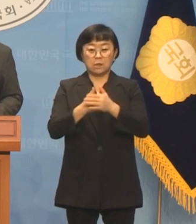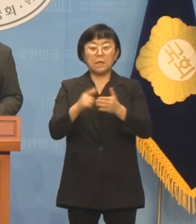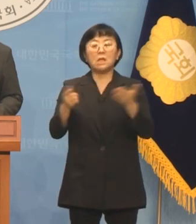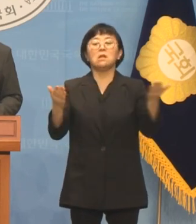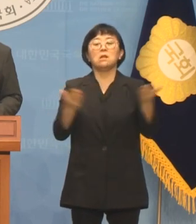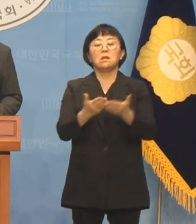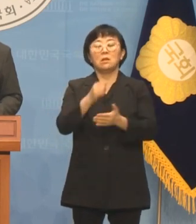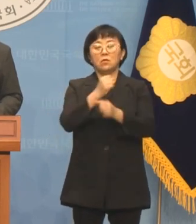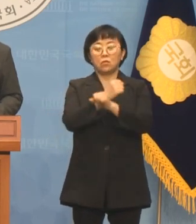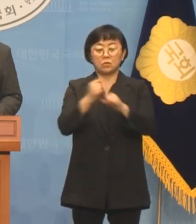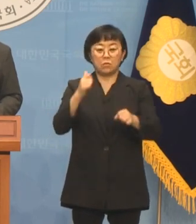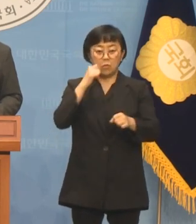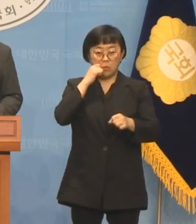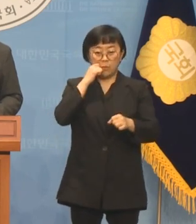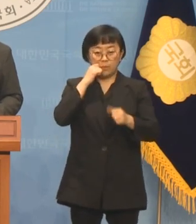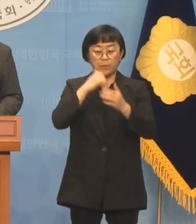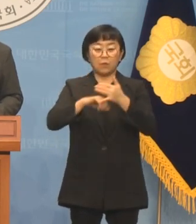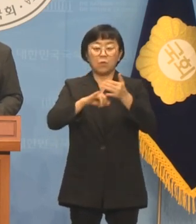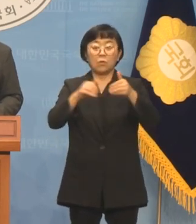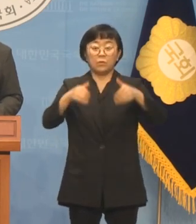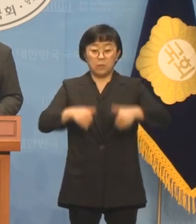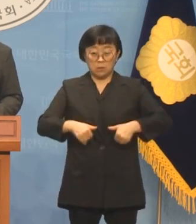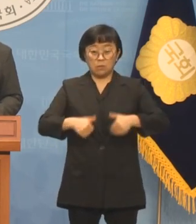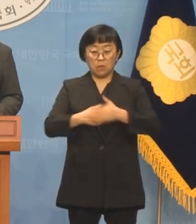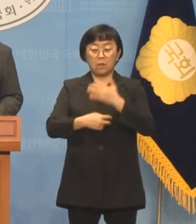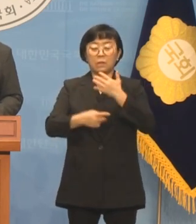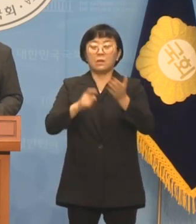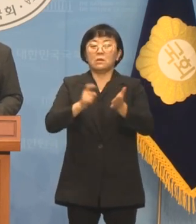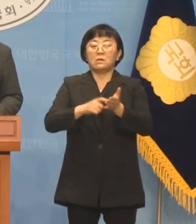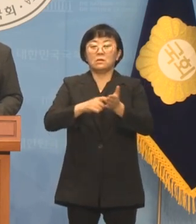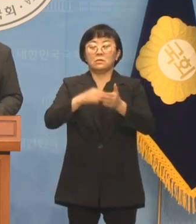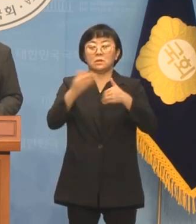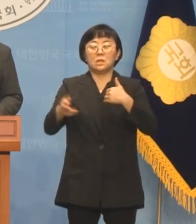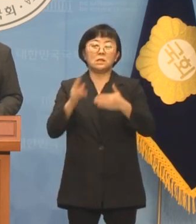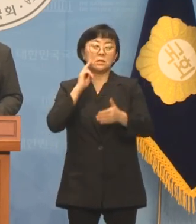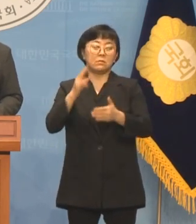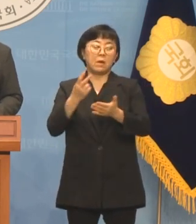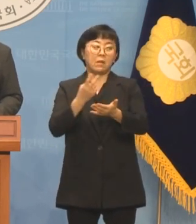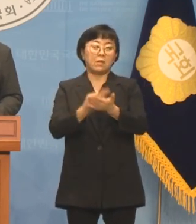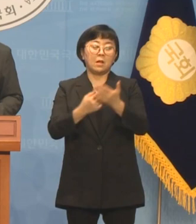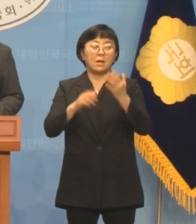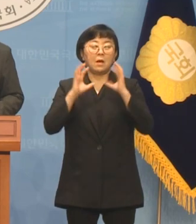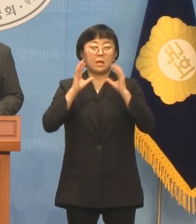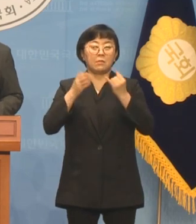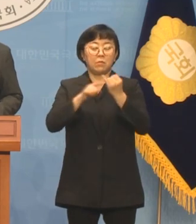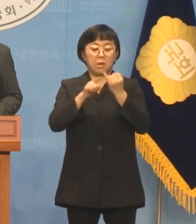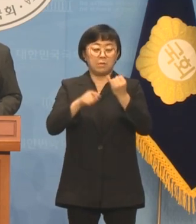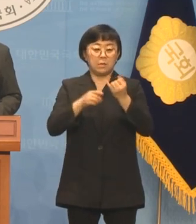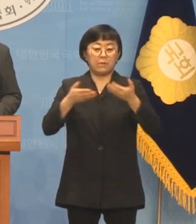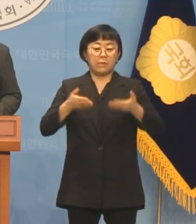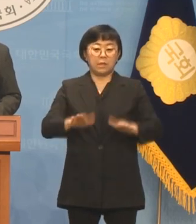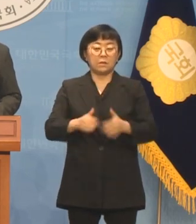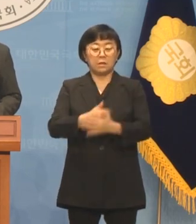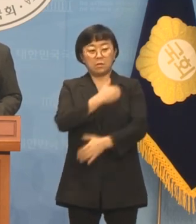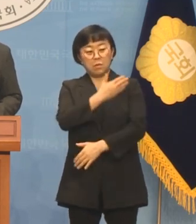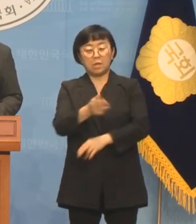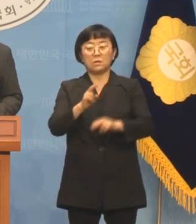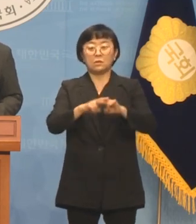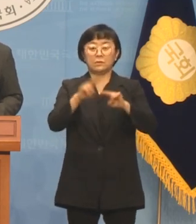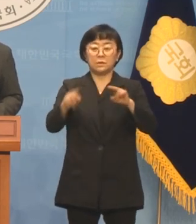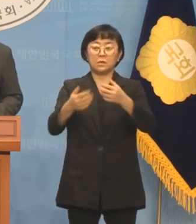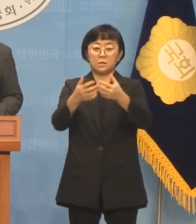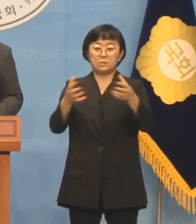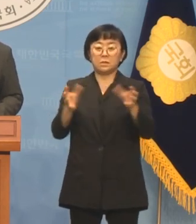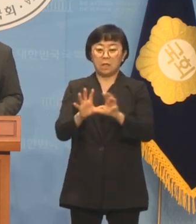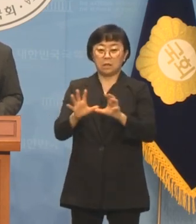힘든 행동입니다. 특히 필수 의료에 해당하는 응급실, 중환자실, 산부인과 등에서도 나몰라라 사직하고 집단